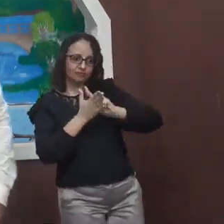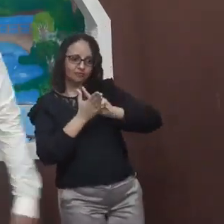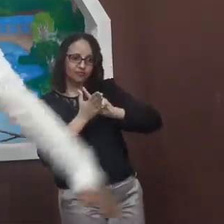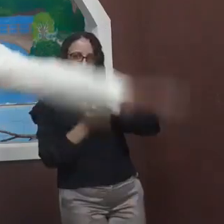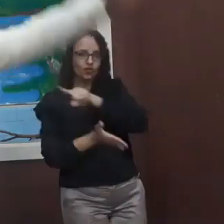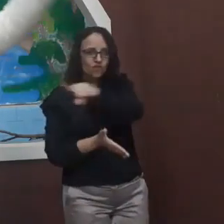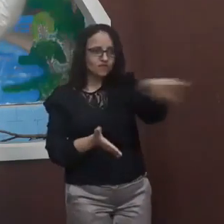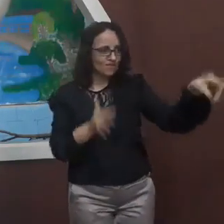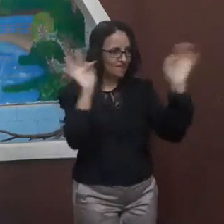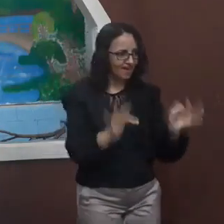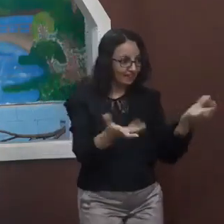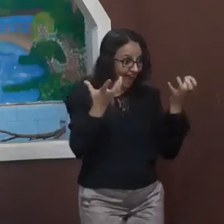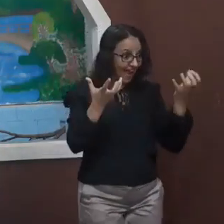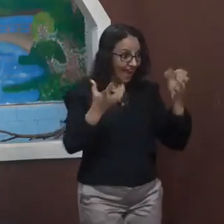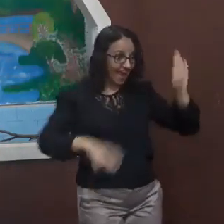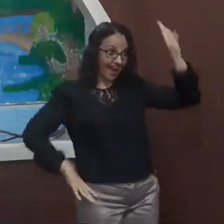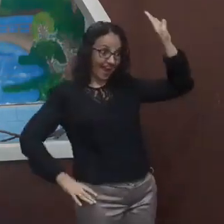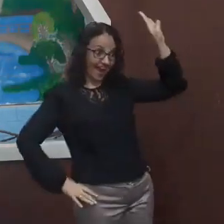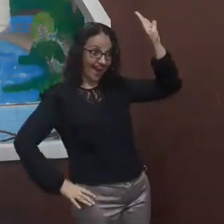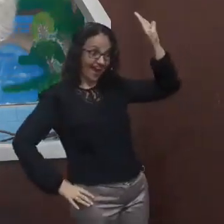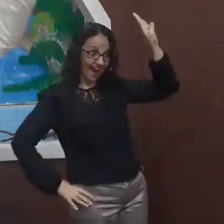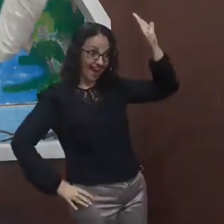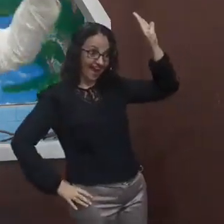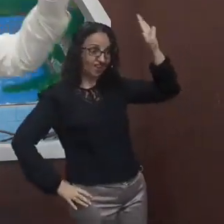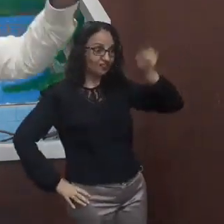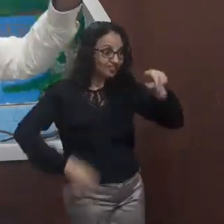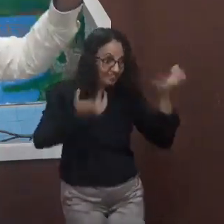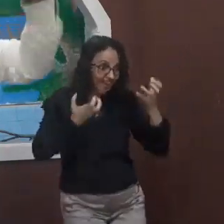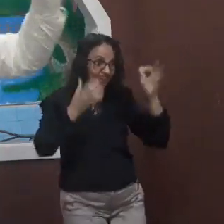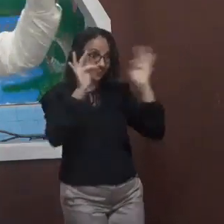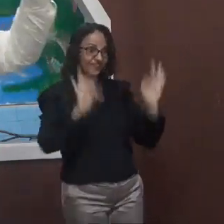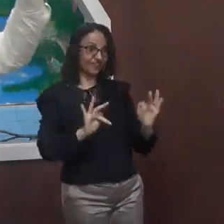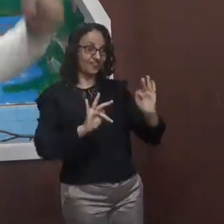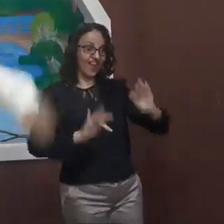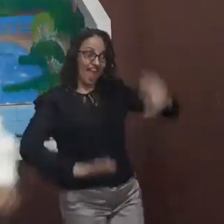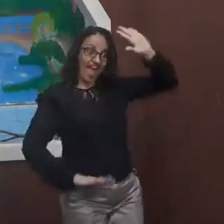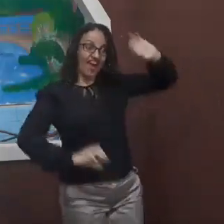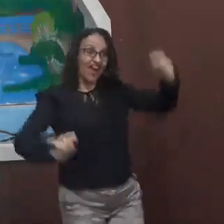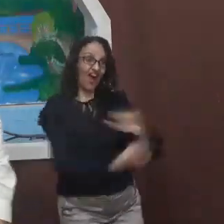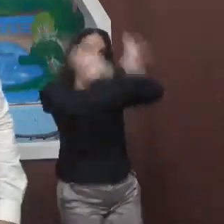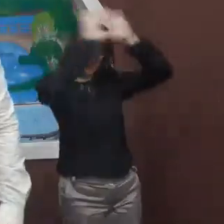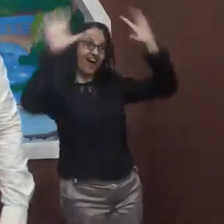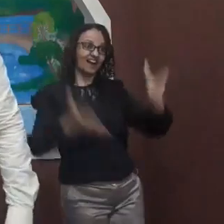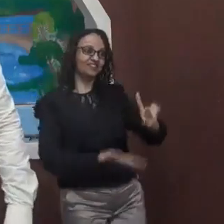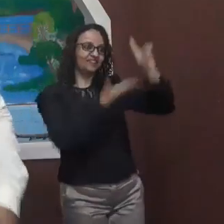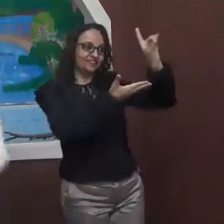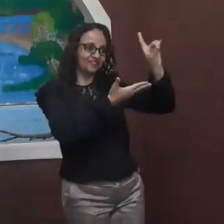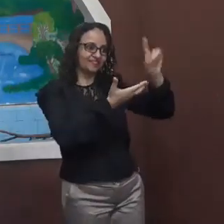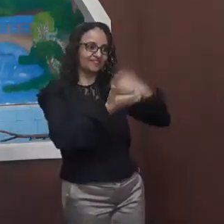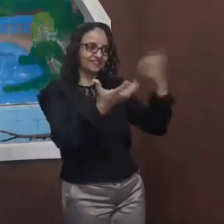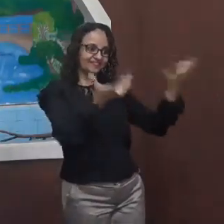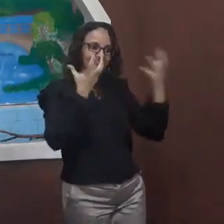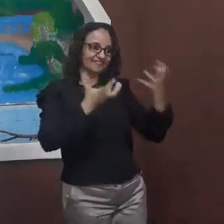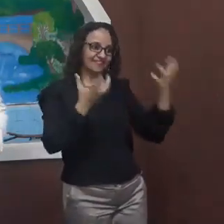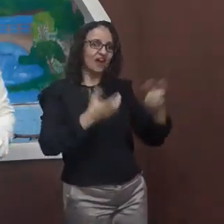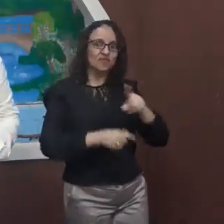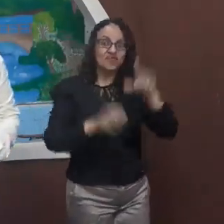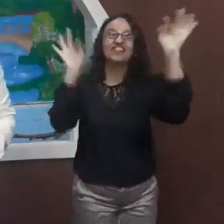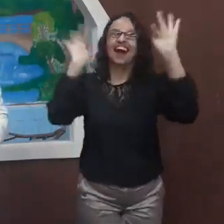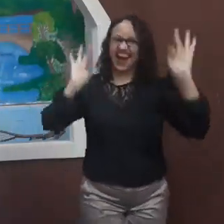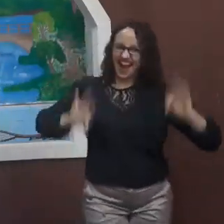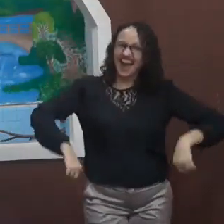quer ser feliz, ergue a mão. Oh, glória! Você quer ser feliz? Então dá um glória a Deus aí. Glória a Deus. Oh, vocês estão animados